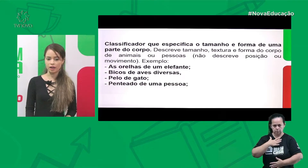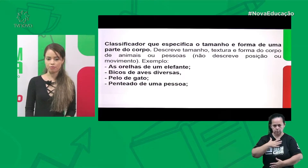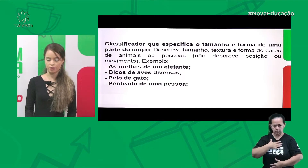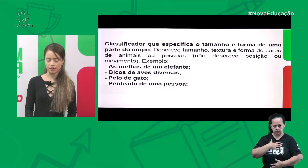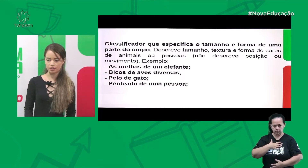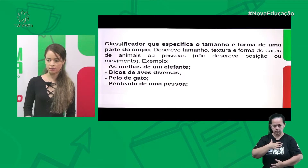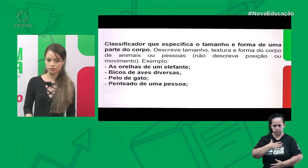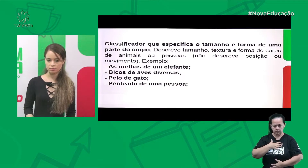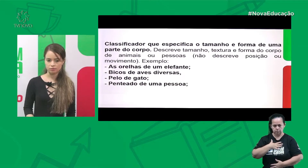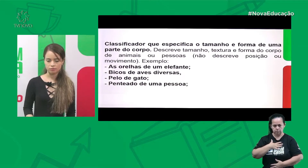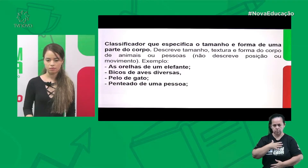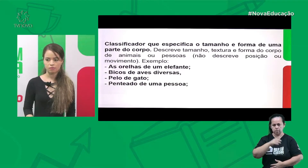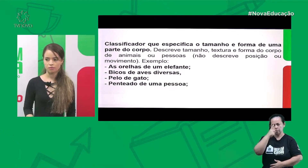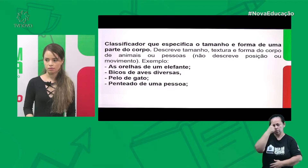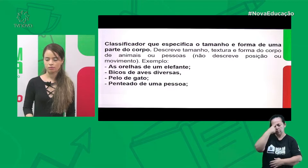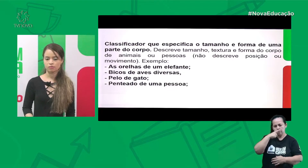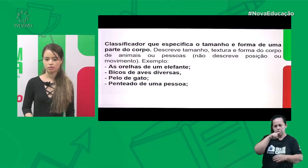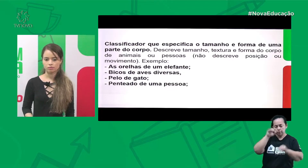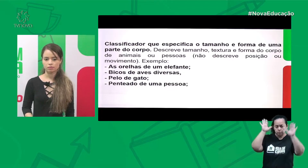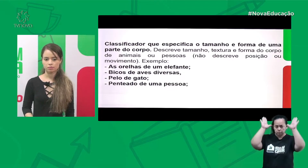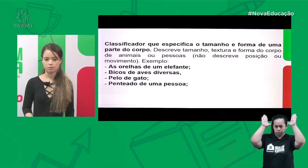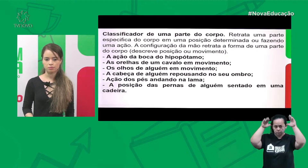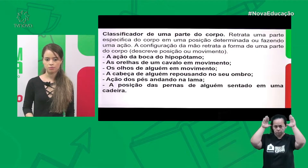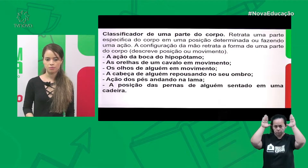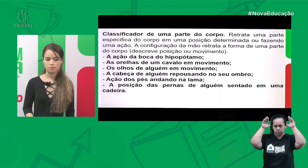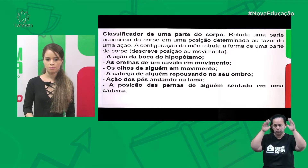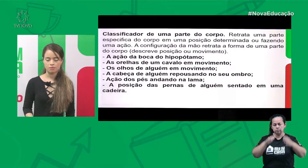um elefante.